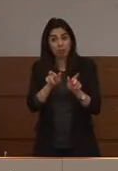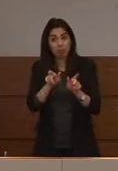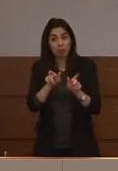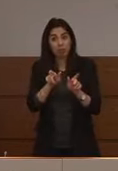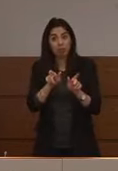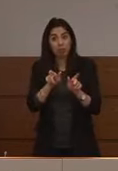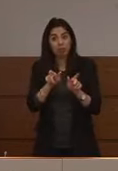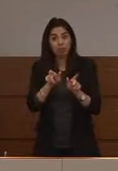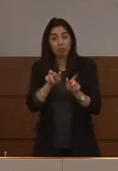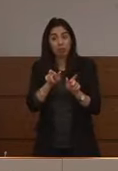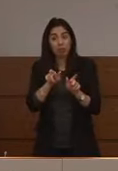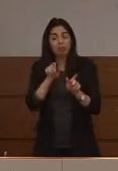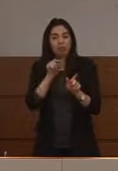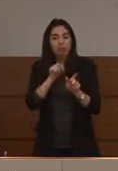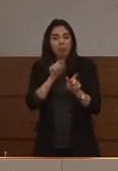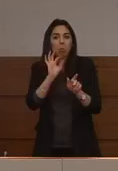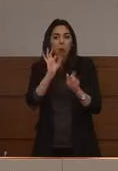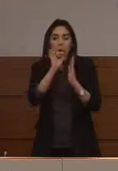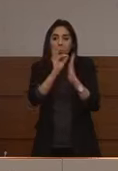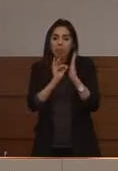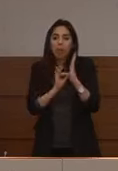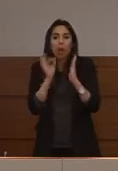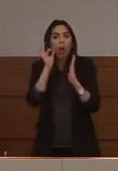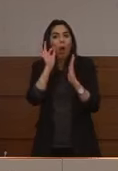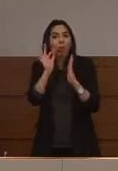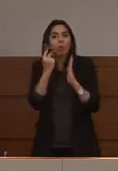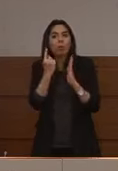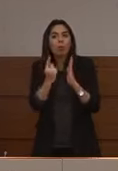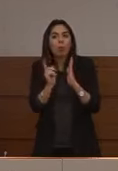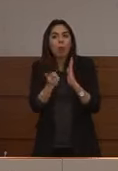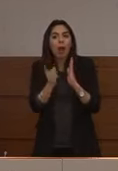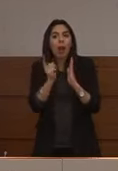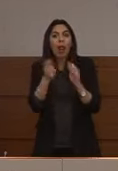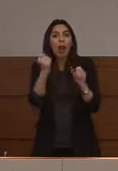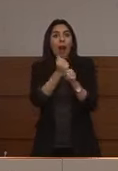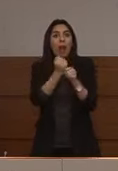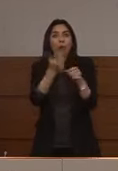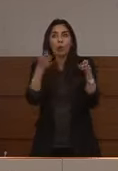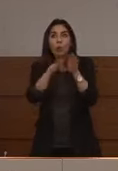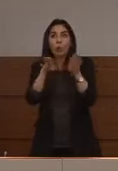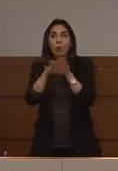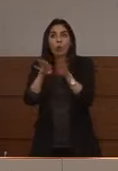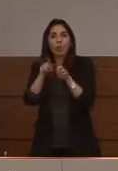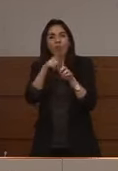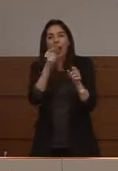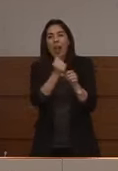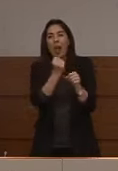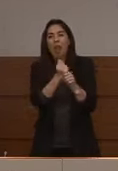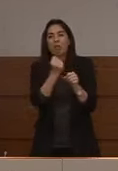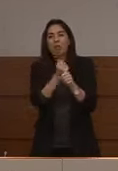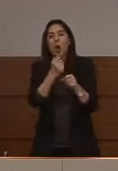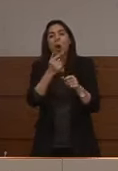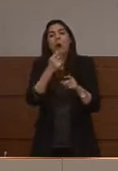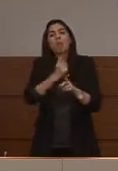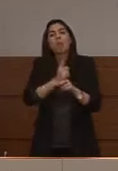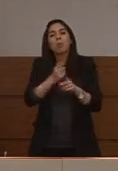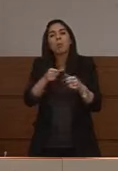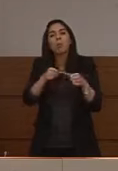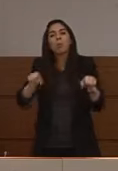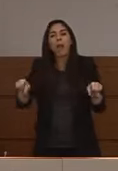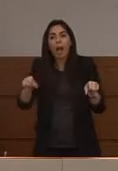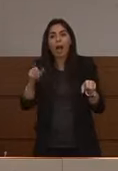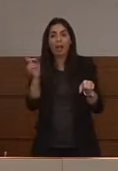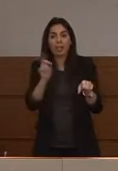mirate soprattutto alle attività lavorative non essenziale e alle misure di